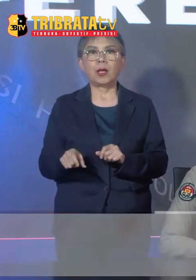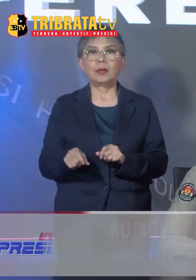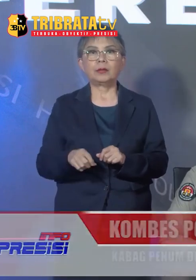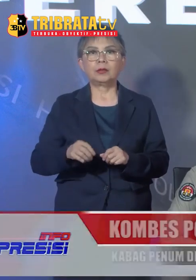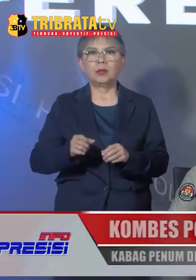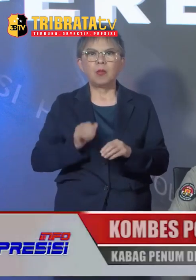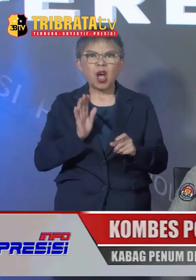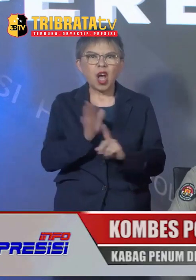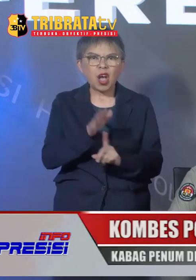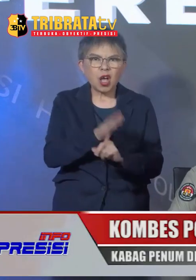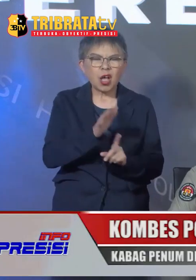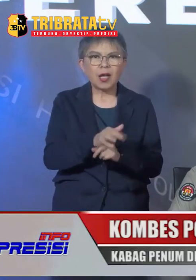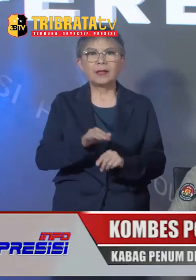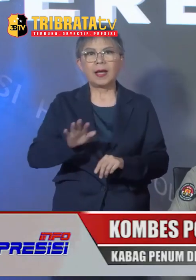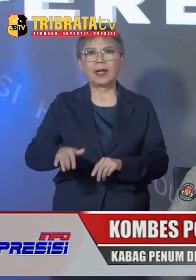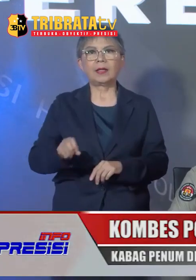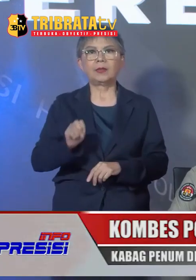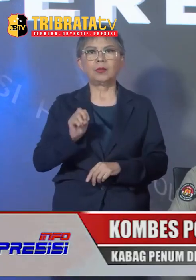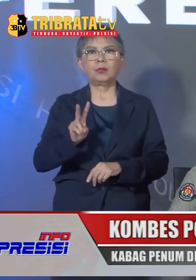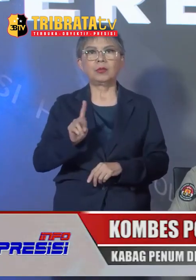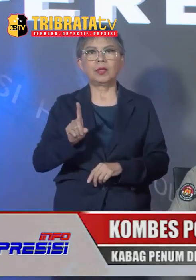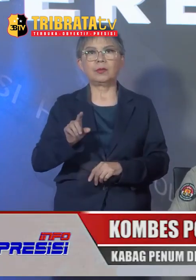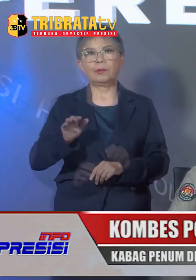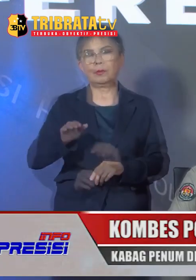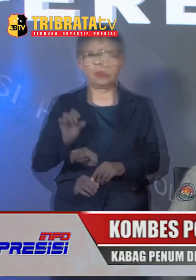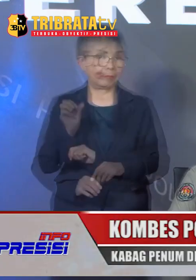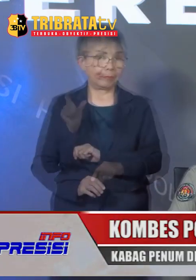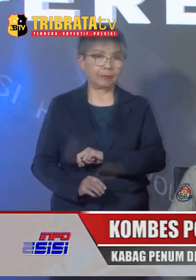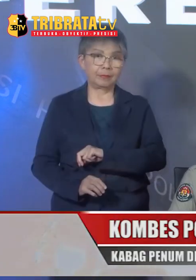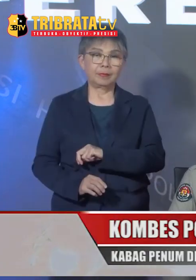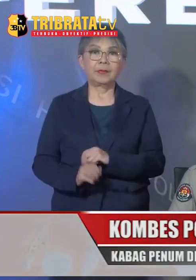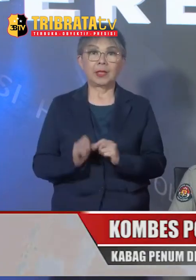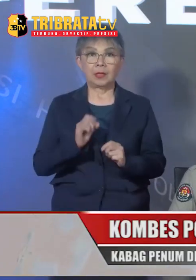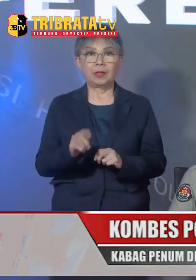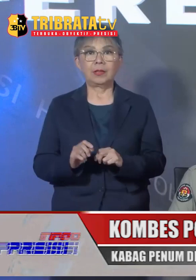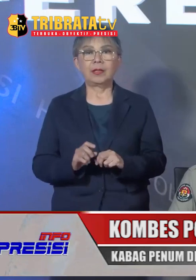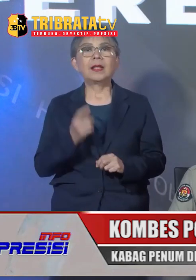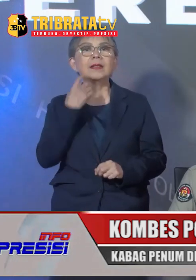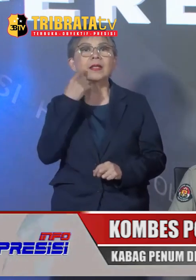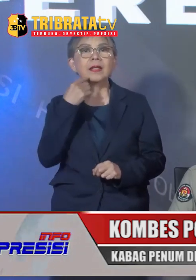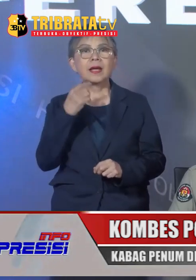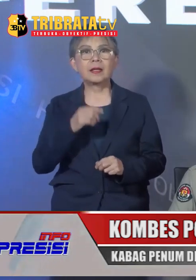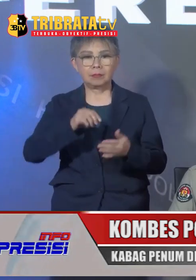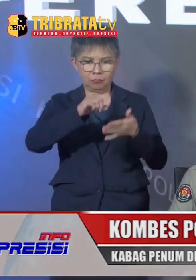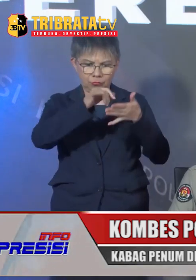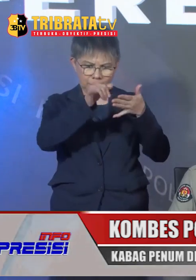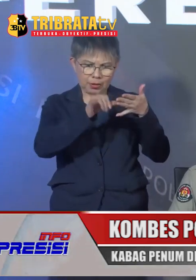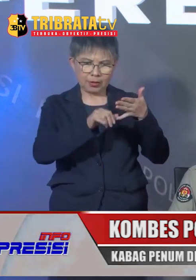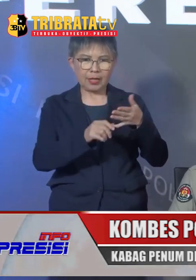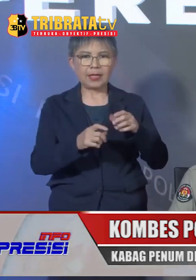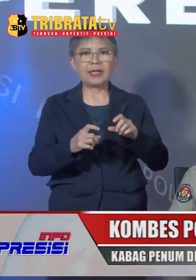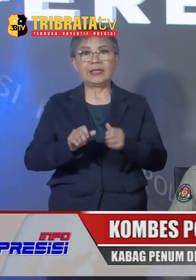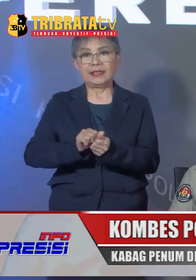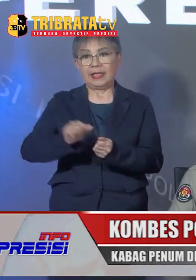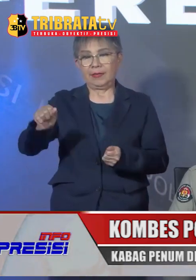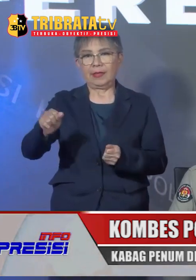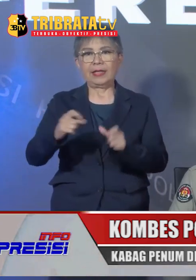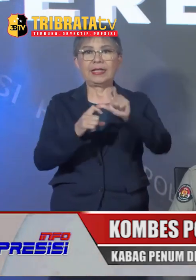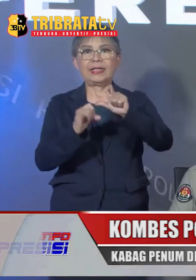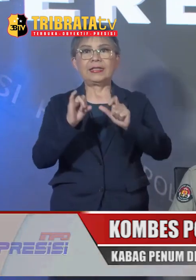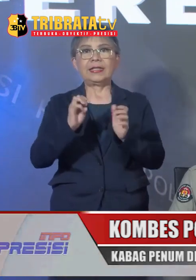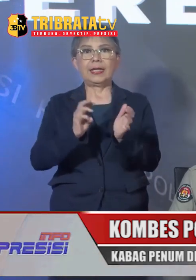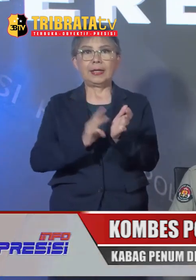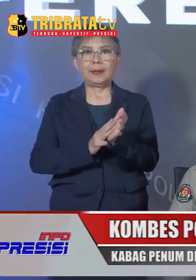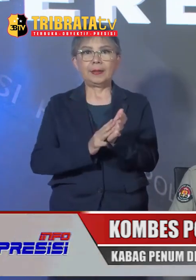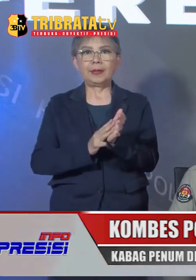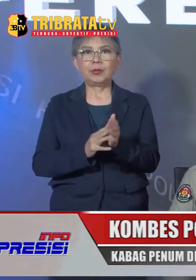eksploitasi anak sebanyak 21 orang selanjutnya terkait dengan persyaratan sertifikat mengemudi